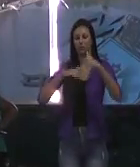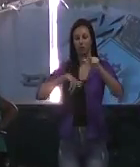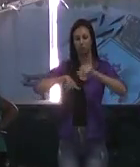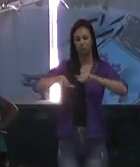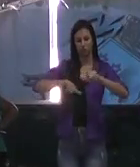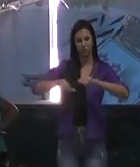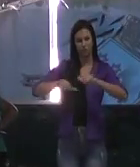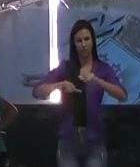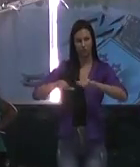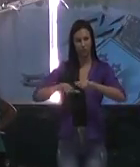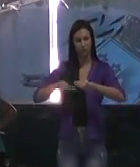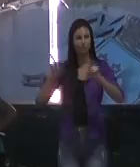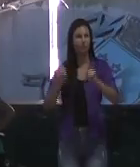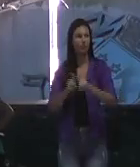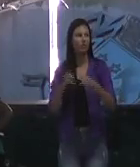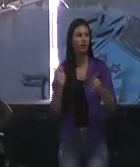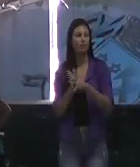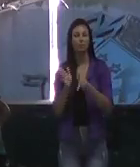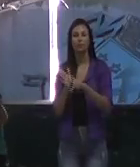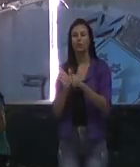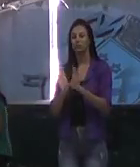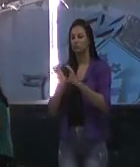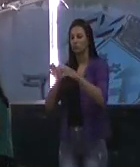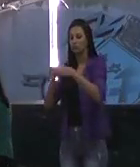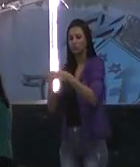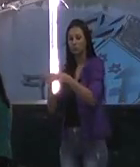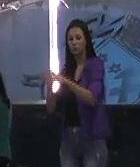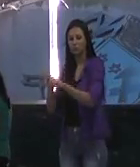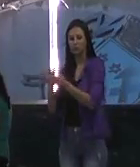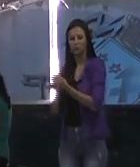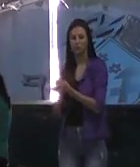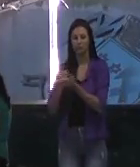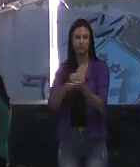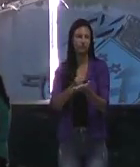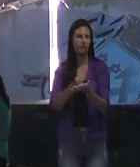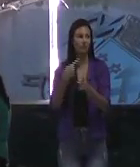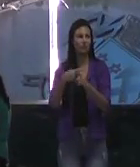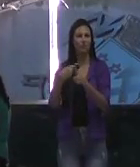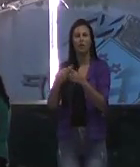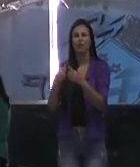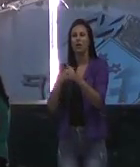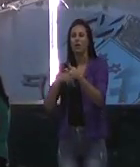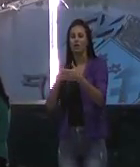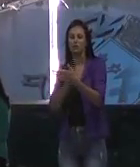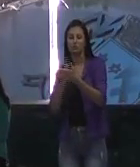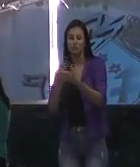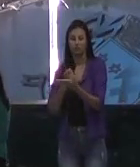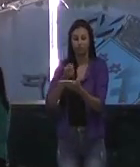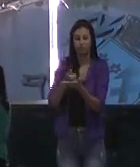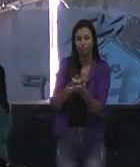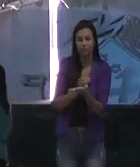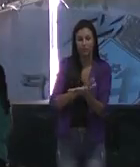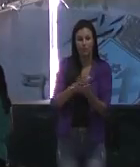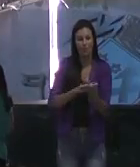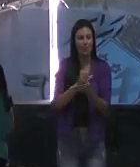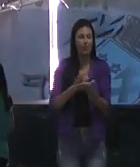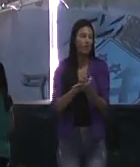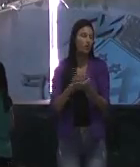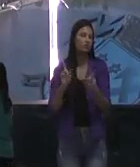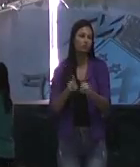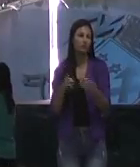os sequestros também de precatórios de fornecedores, que deixaram de pagar, e assim vem sucessivamente. Isso emperra